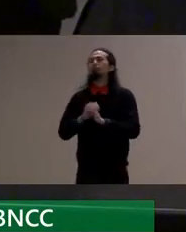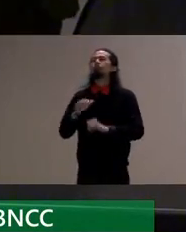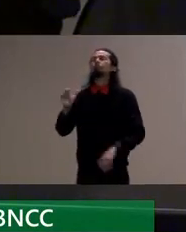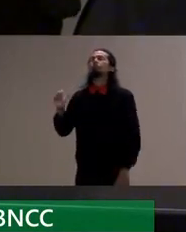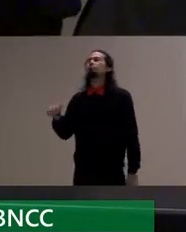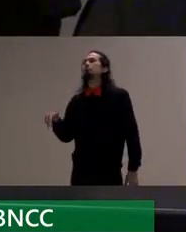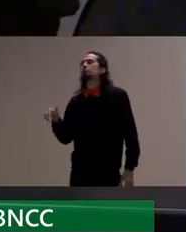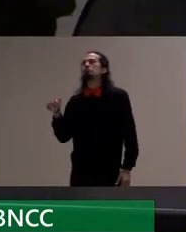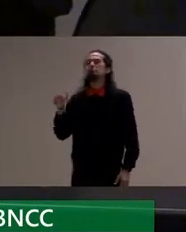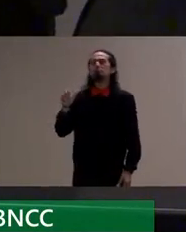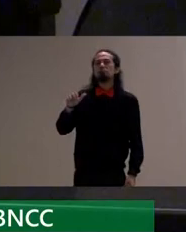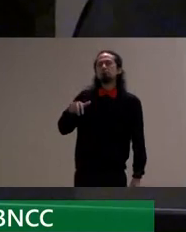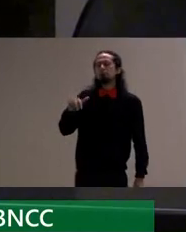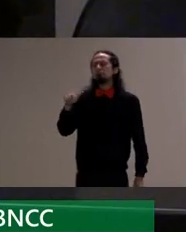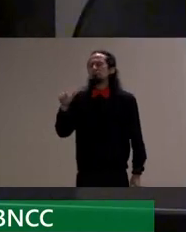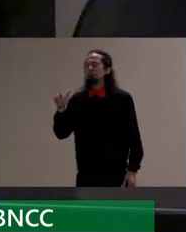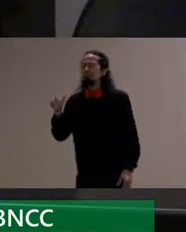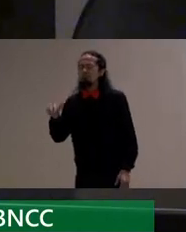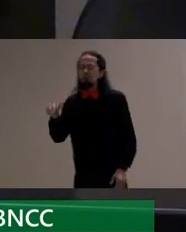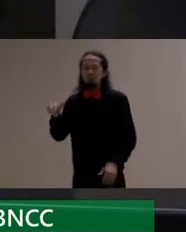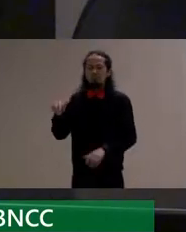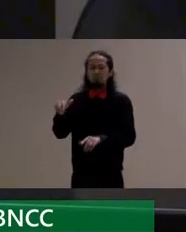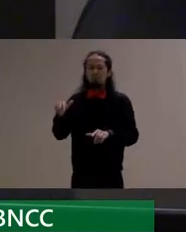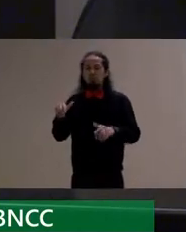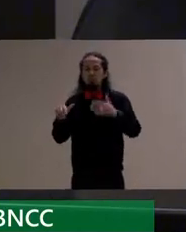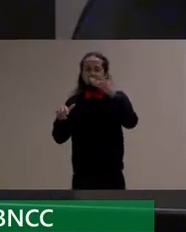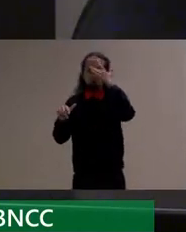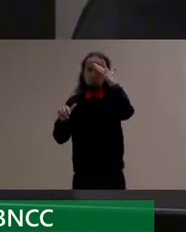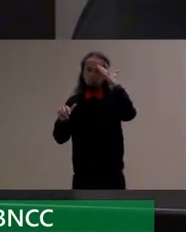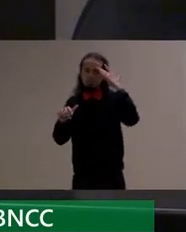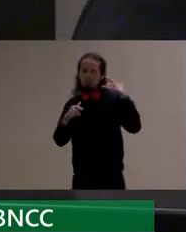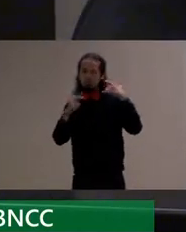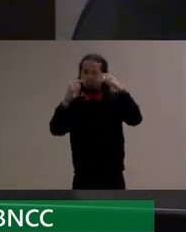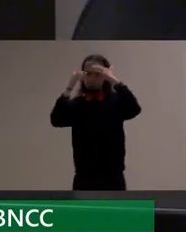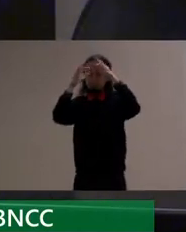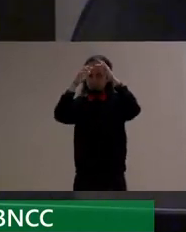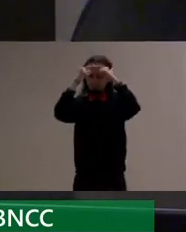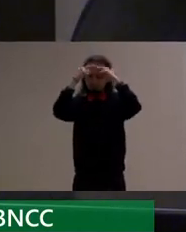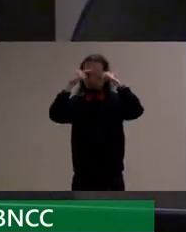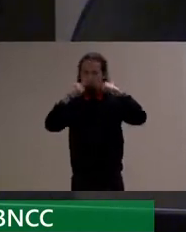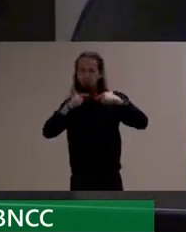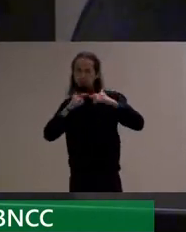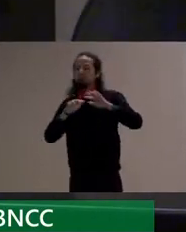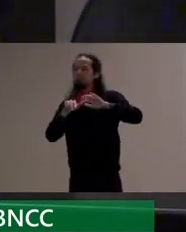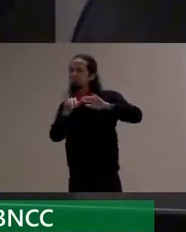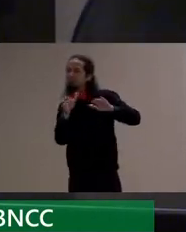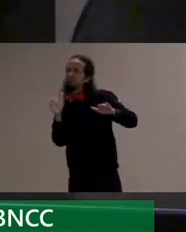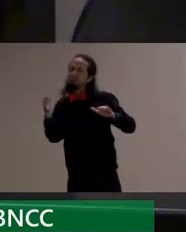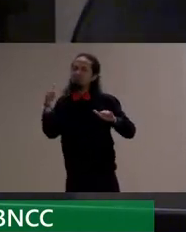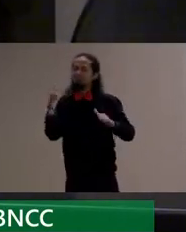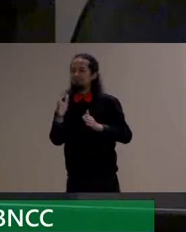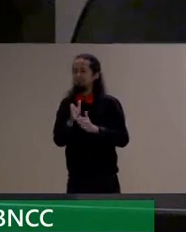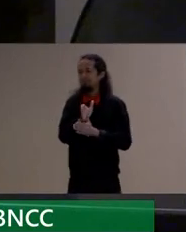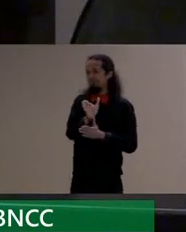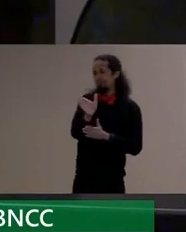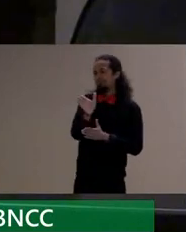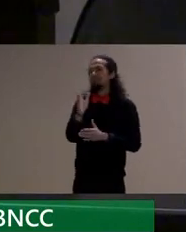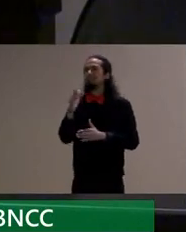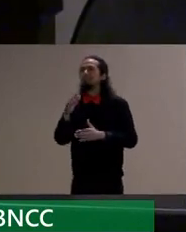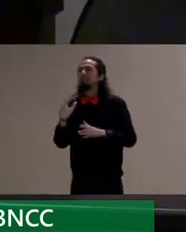desviando de pés inocentes O porém Mortais que